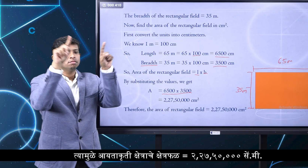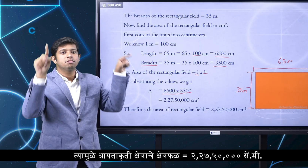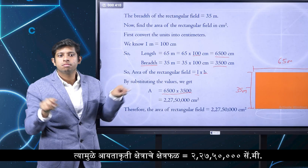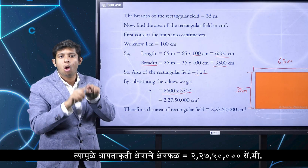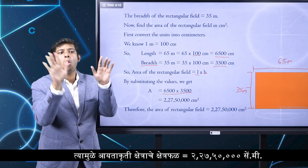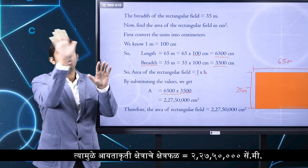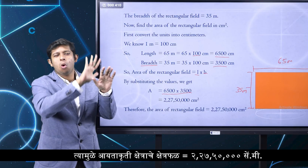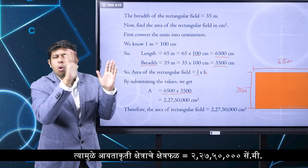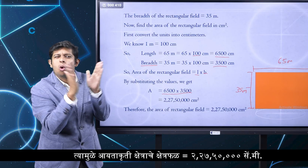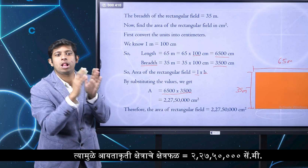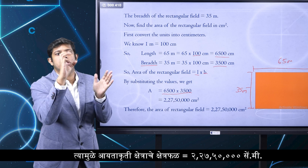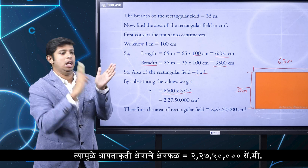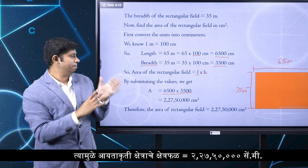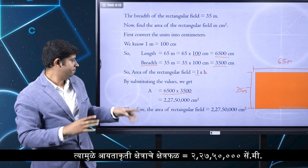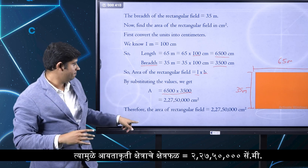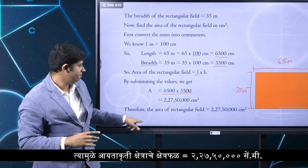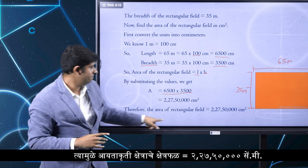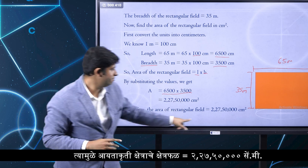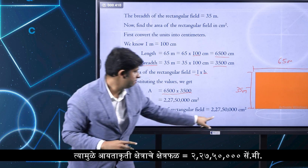2,27,50,000 सेंटीमीटर.